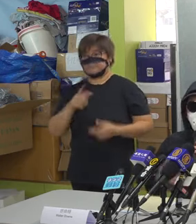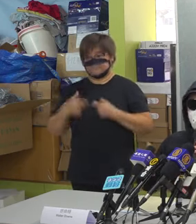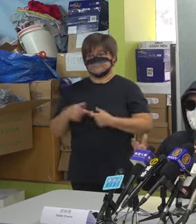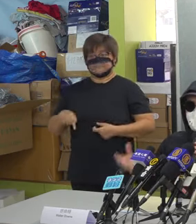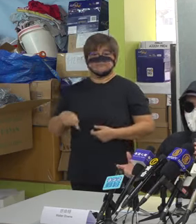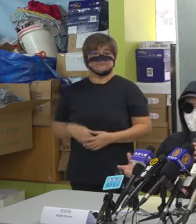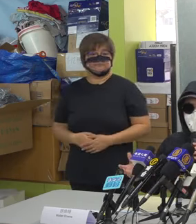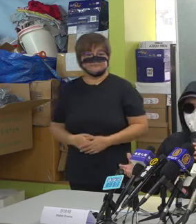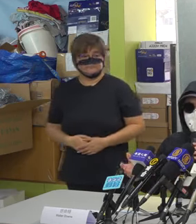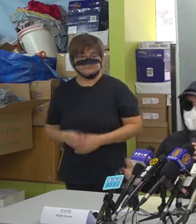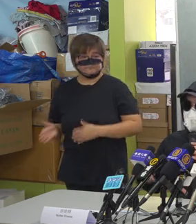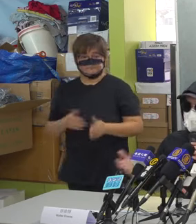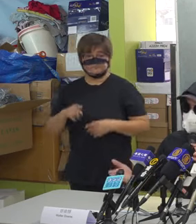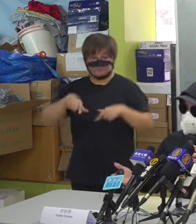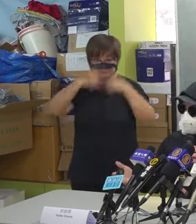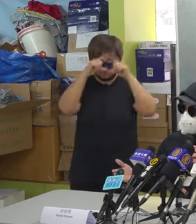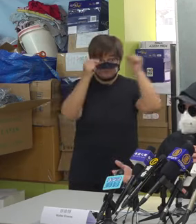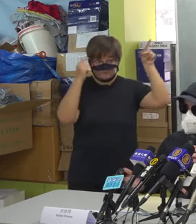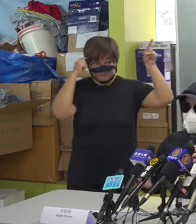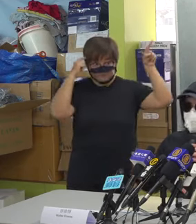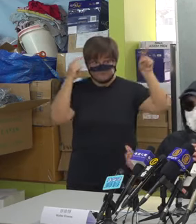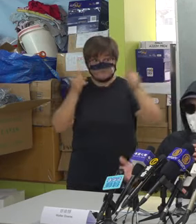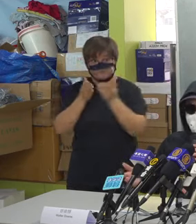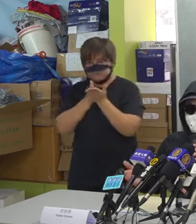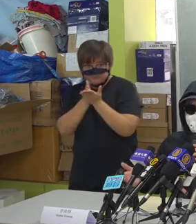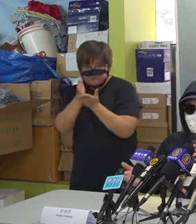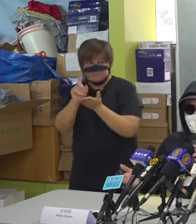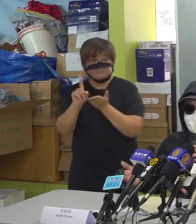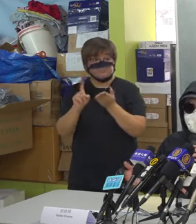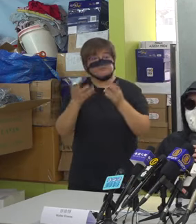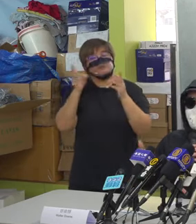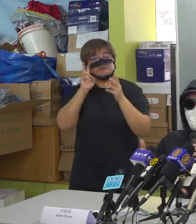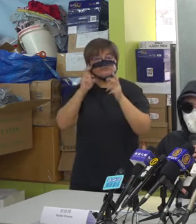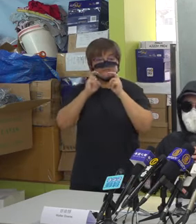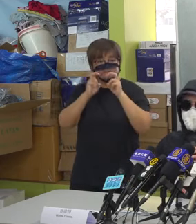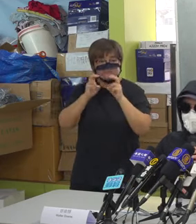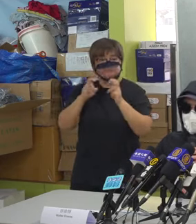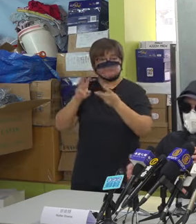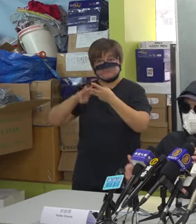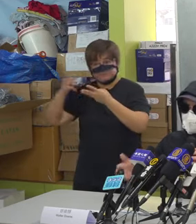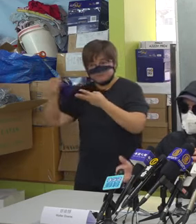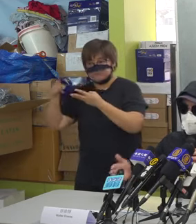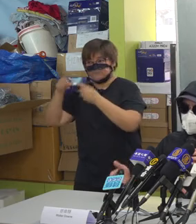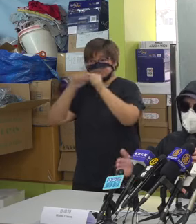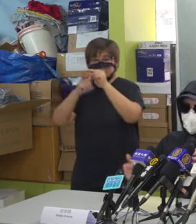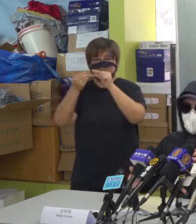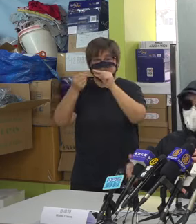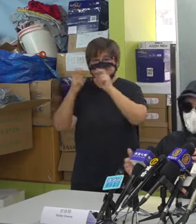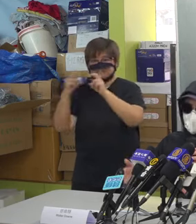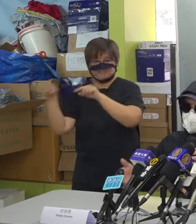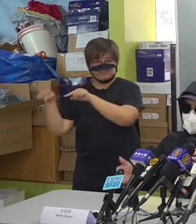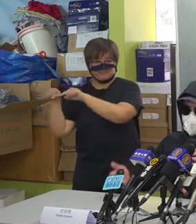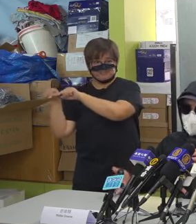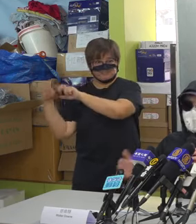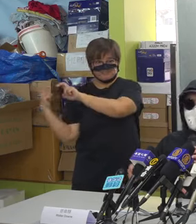道她有這條路可揀，沙中線是一個例子，南丫島撞船事件是一個例子，她是可以成立獨立調查委員會，引用獨